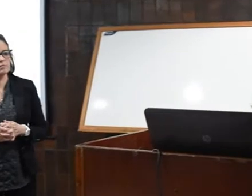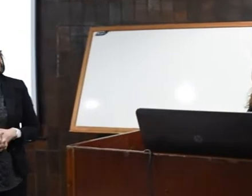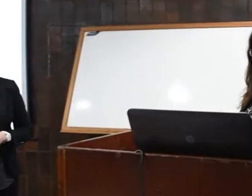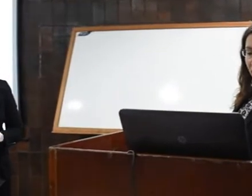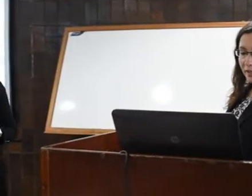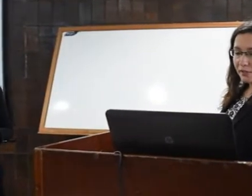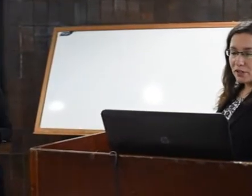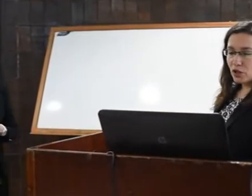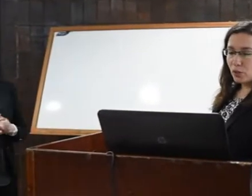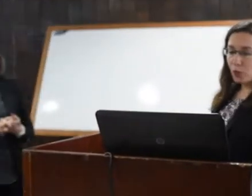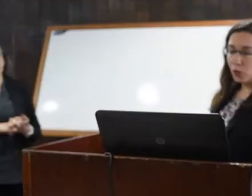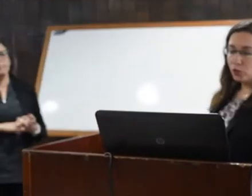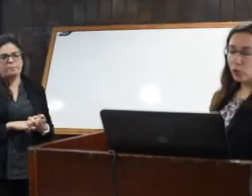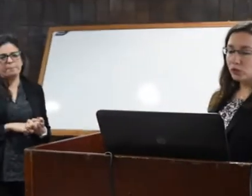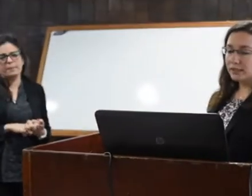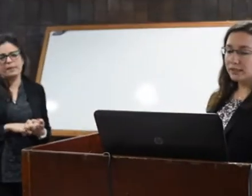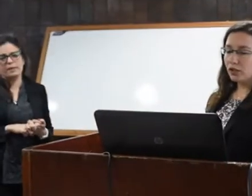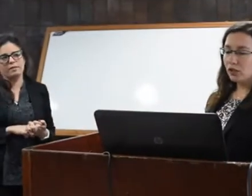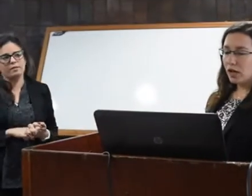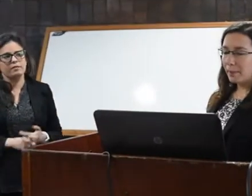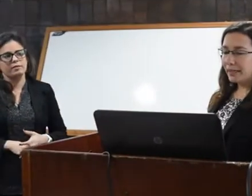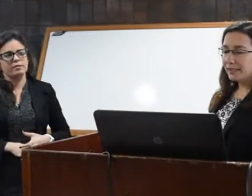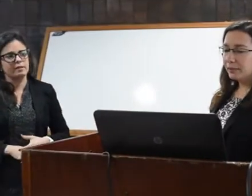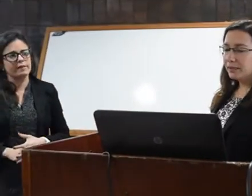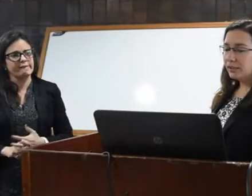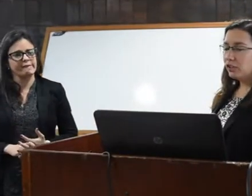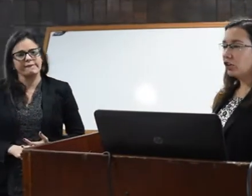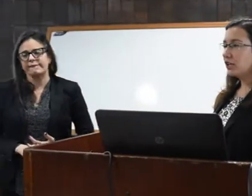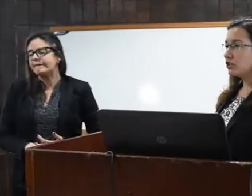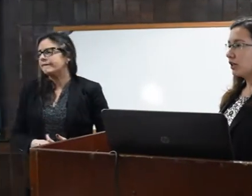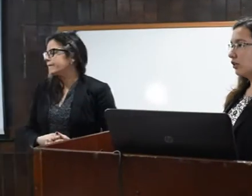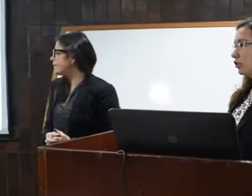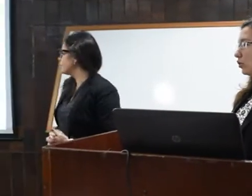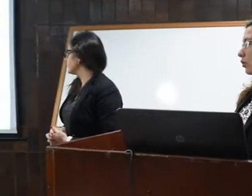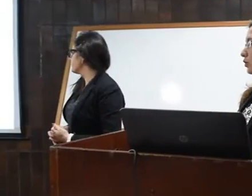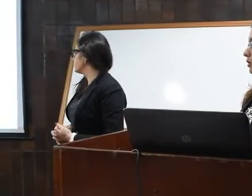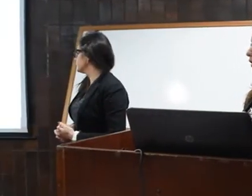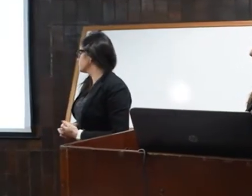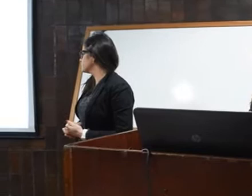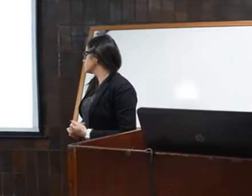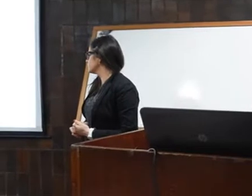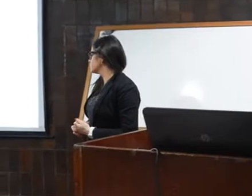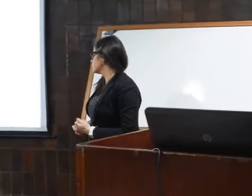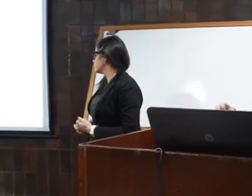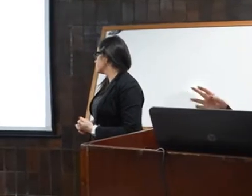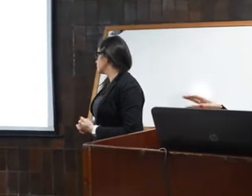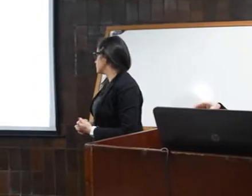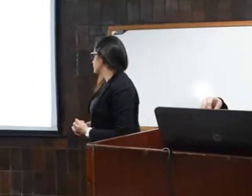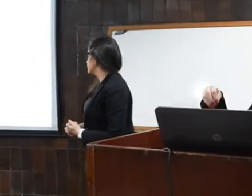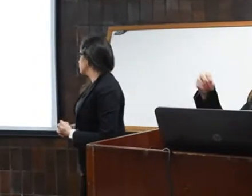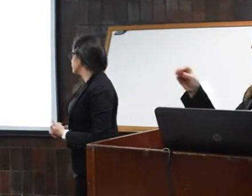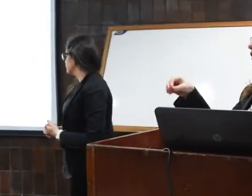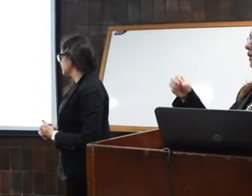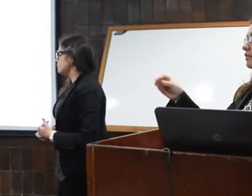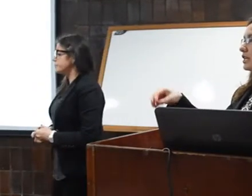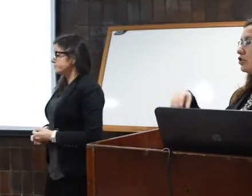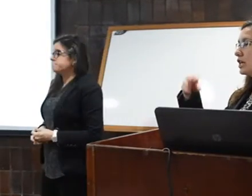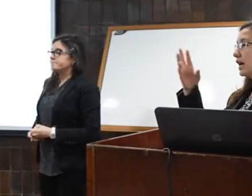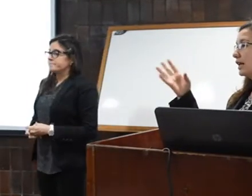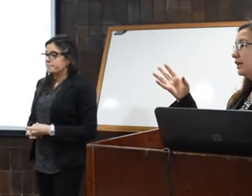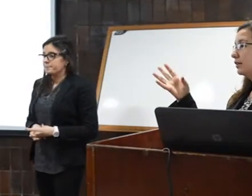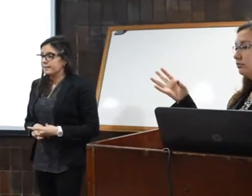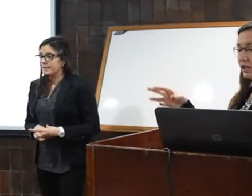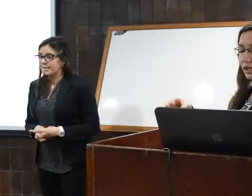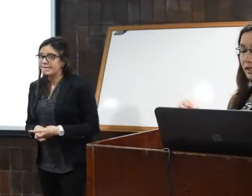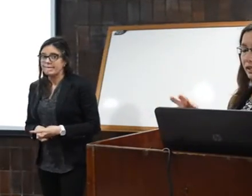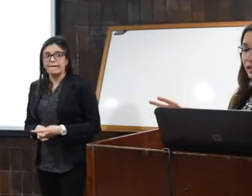transferencia del beneficio de un producto un tercero aparentemente no relacionado esto volvemos a lo mismo no es un tercero quiero que el beneficiario